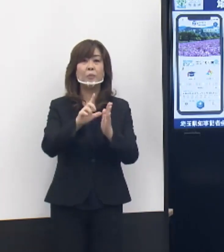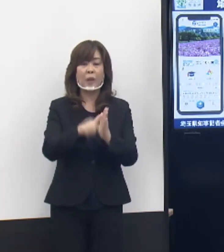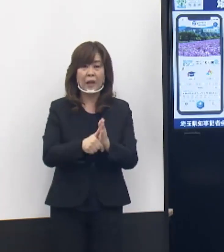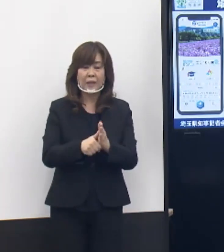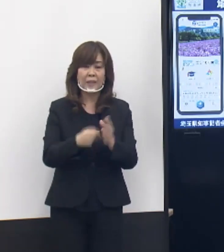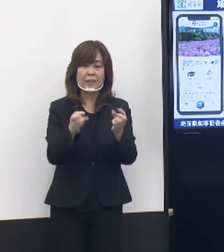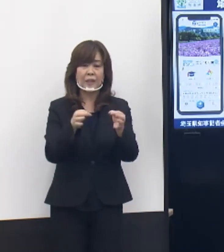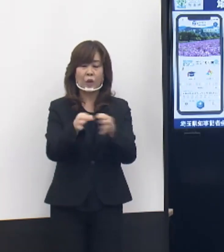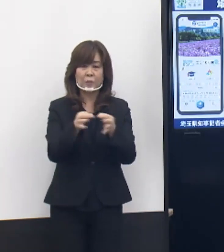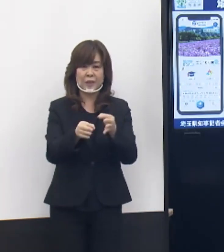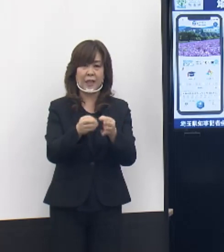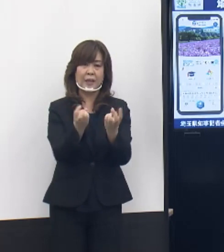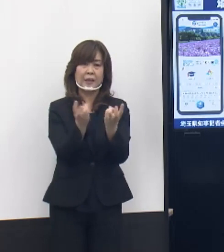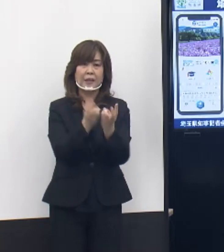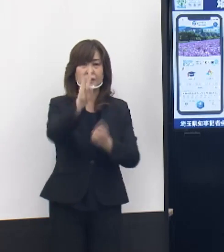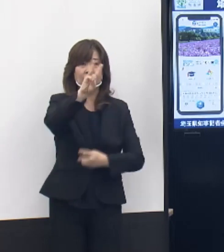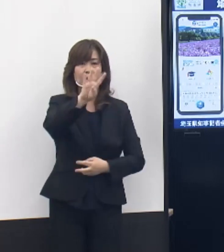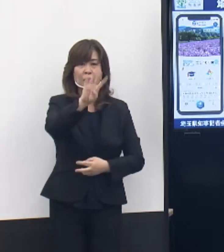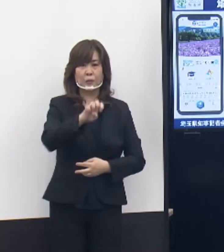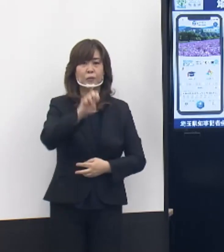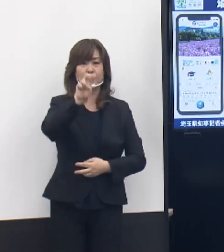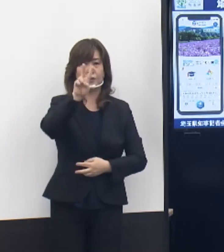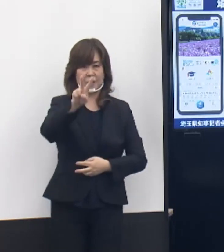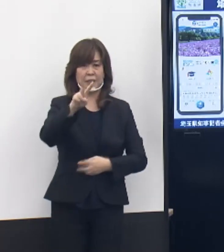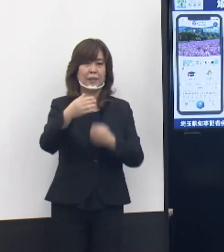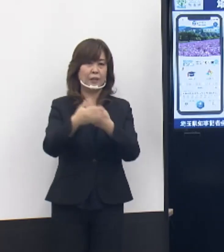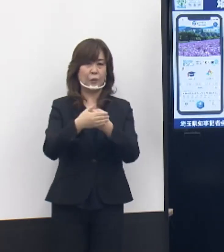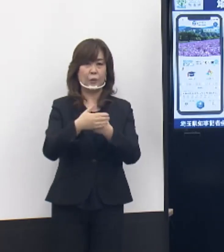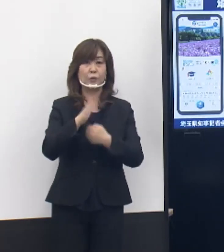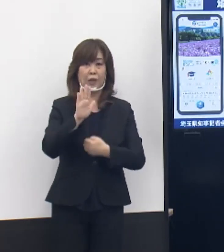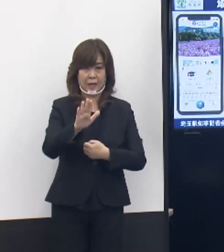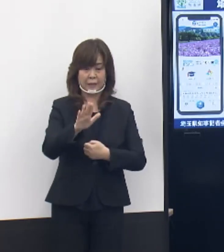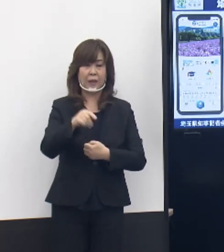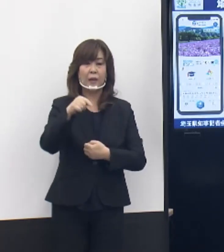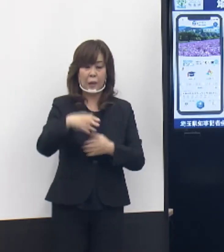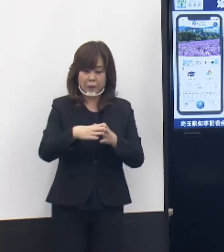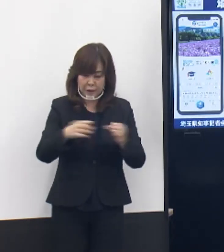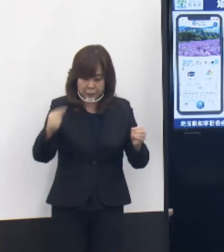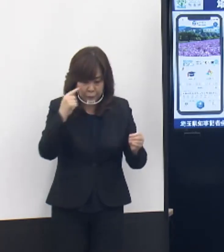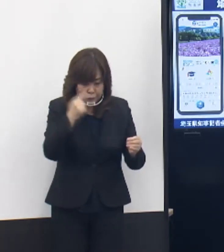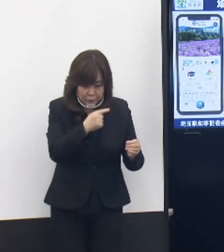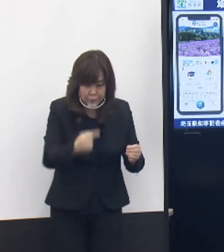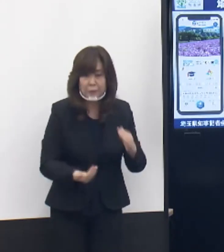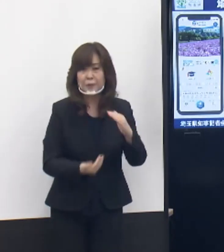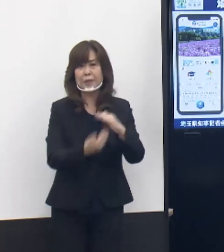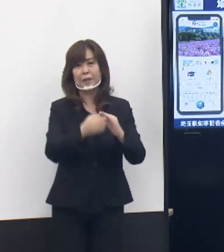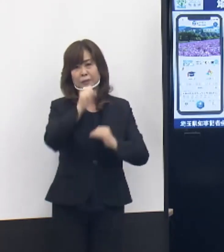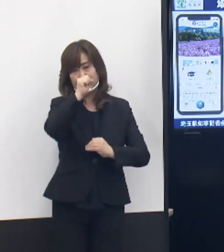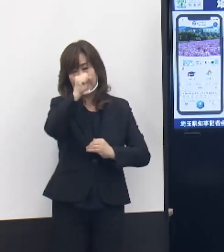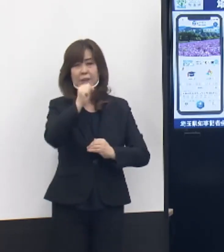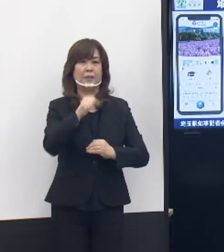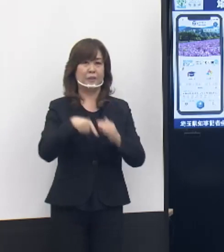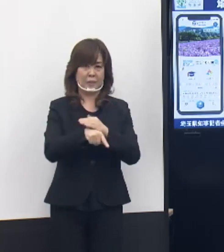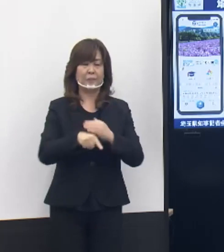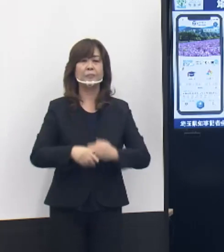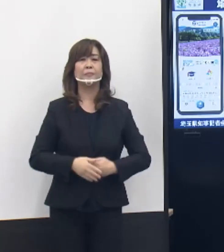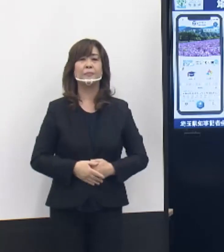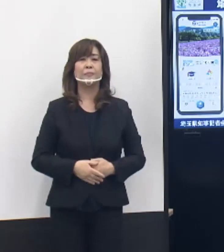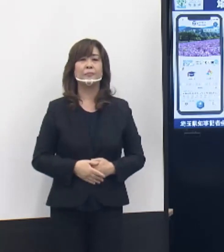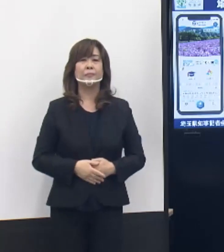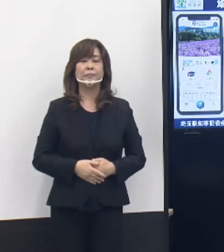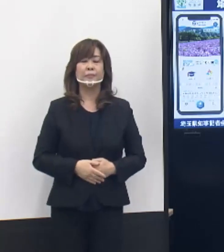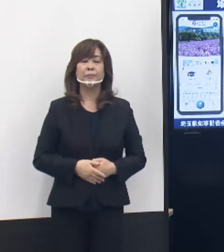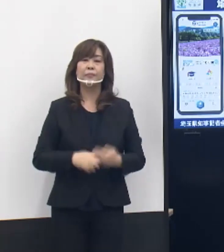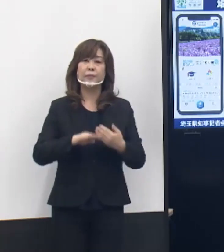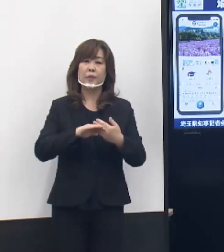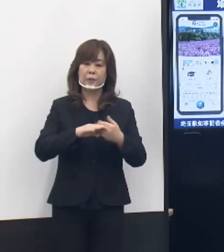42店舗の参加を得ることができ、これ実は全国で最大規模であります。また他の都